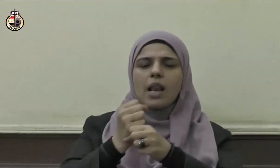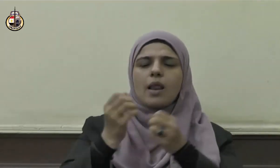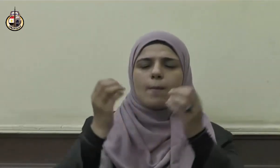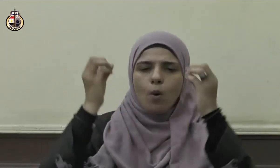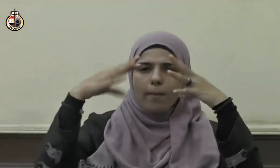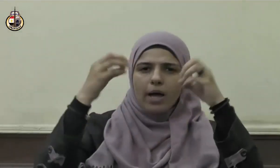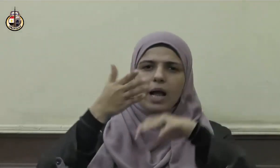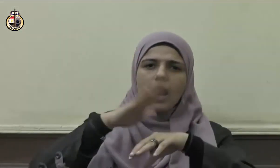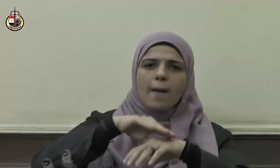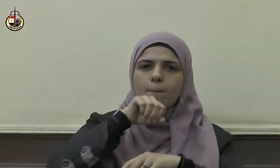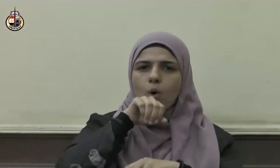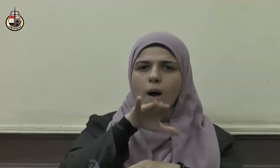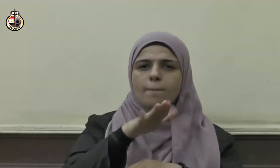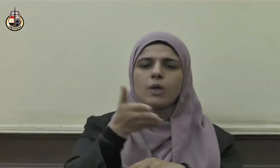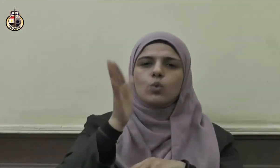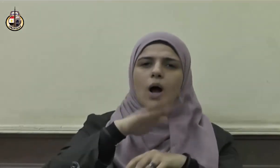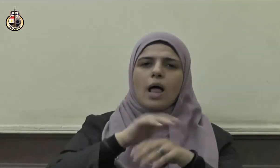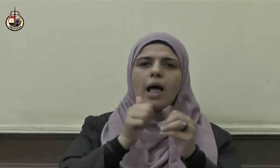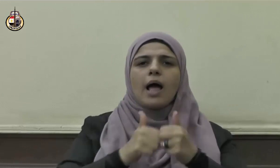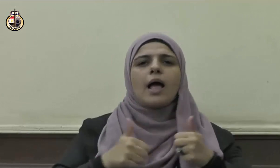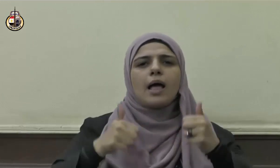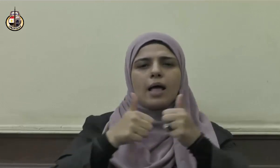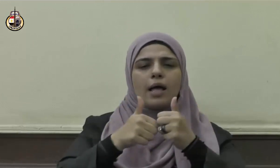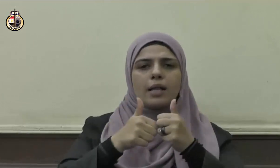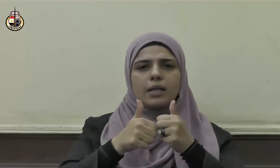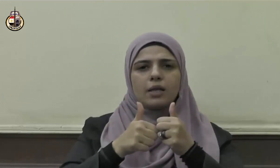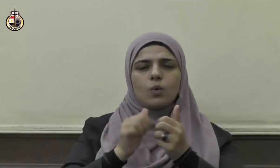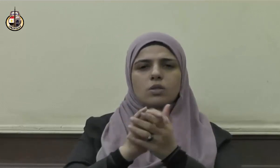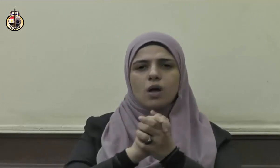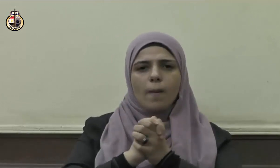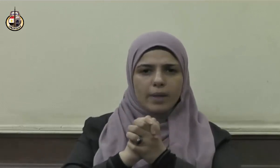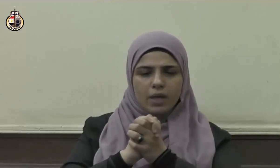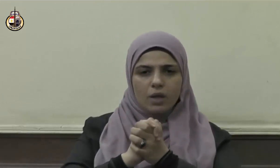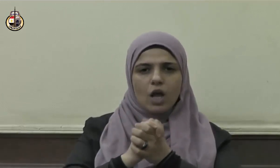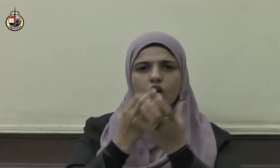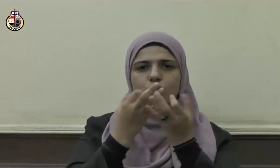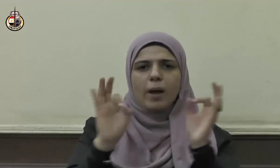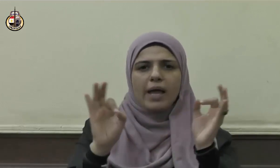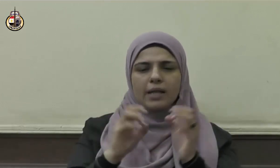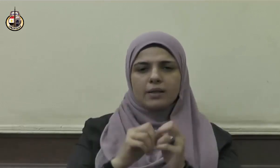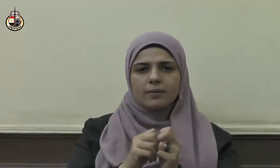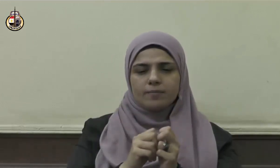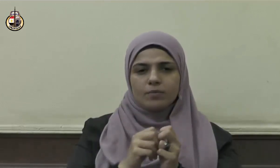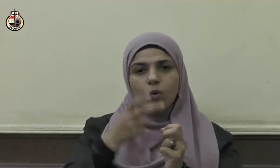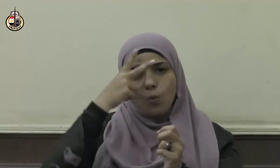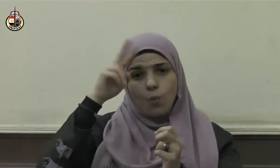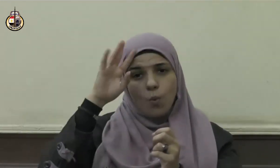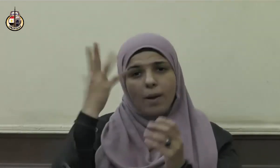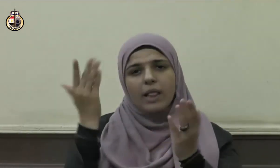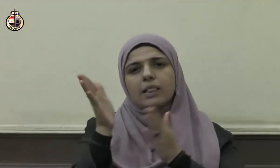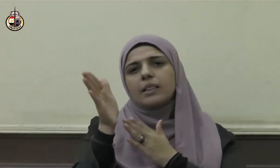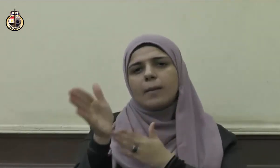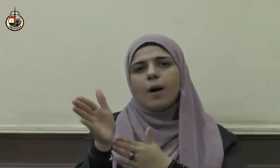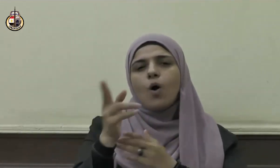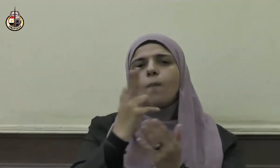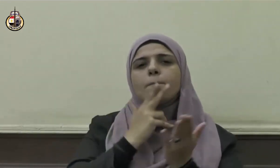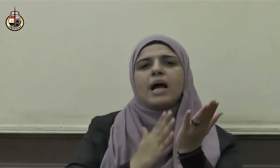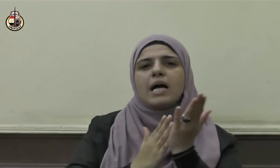وسلم وبارك عليه وعلى آله وصحبه أجمعين ومن تبعهم بإحسان إلى